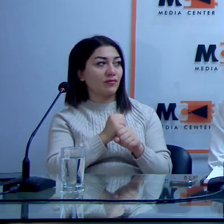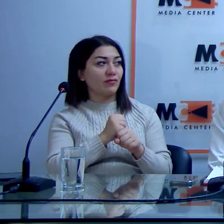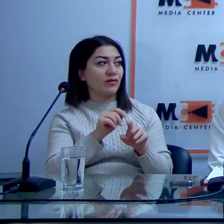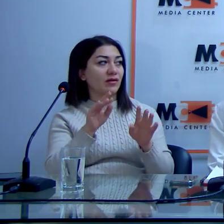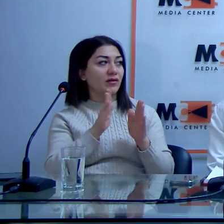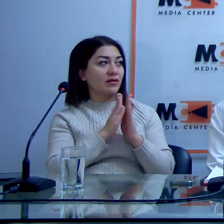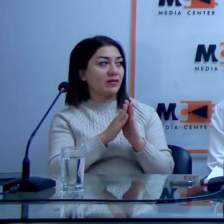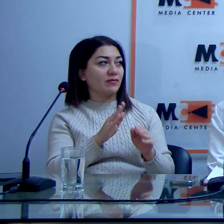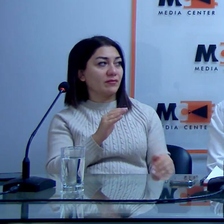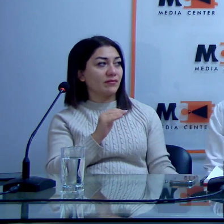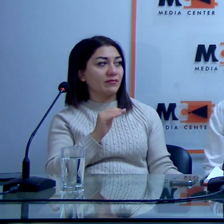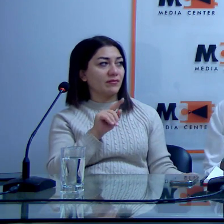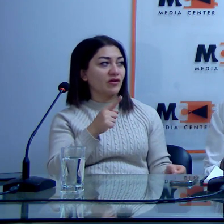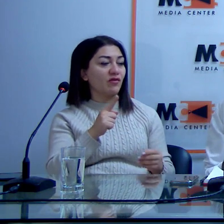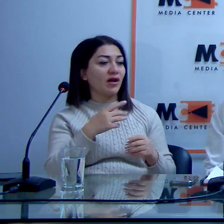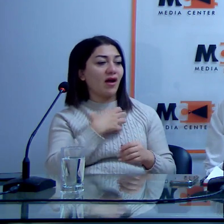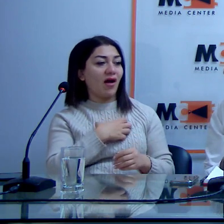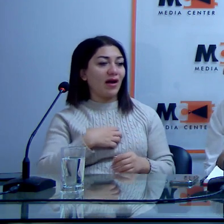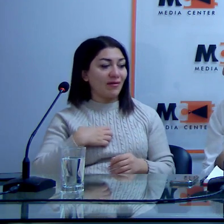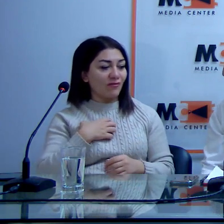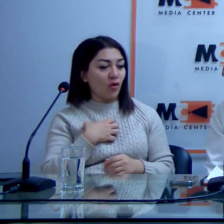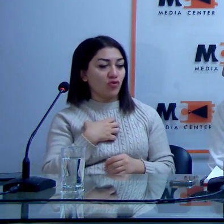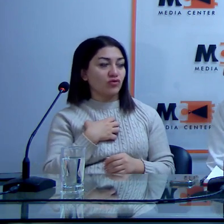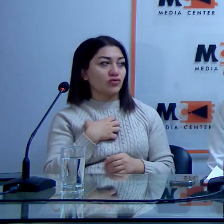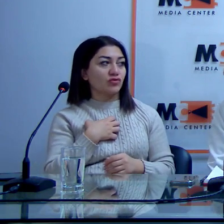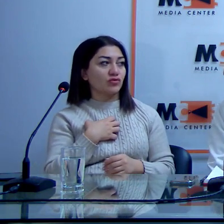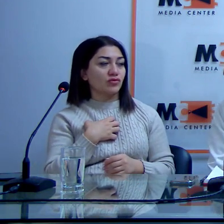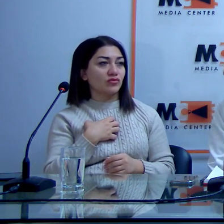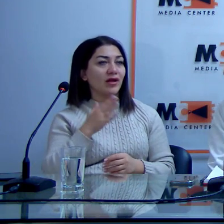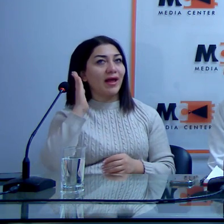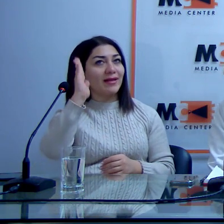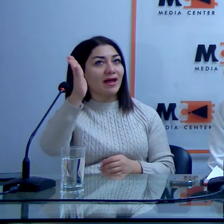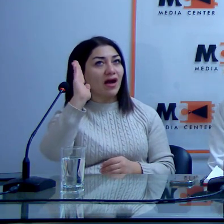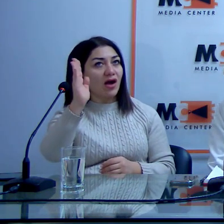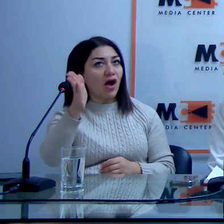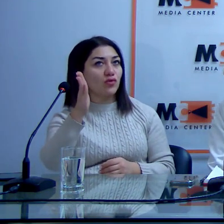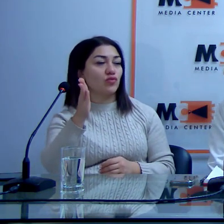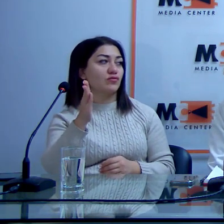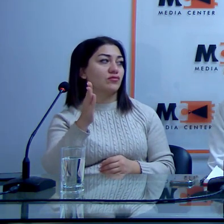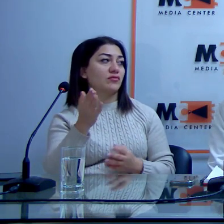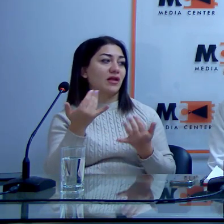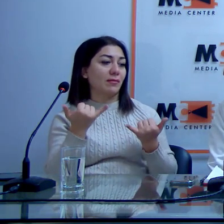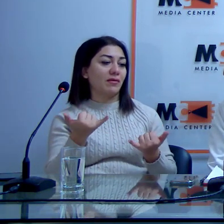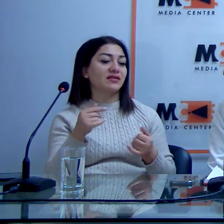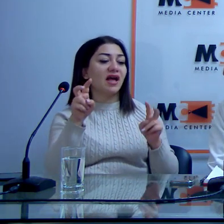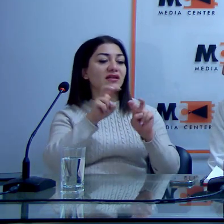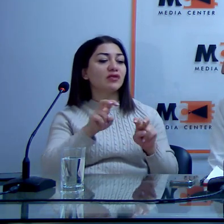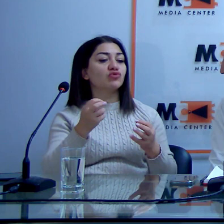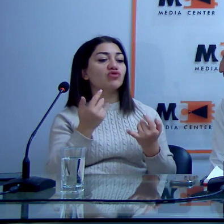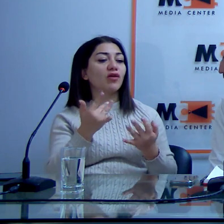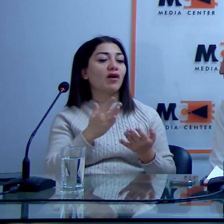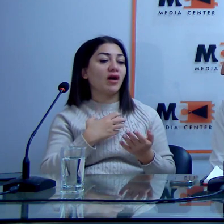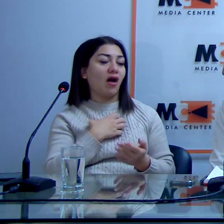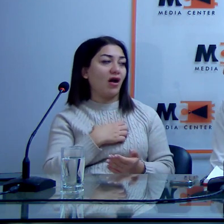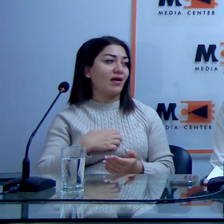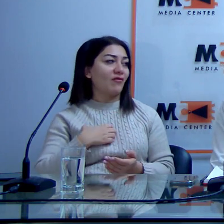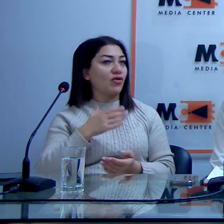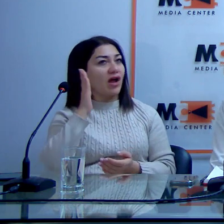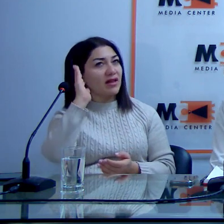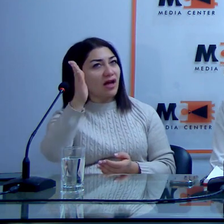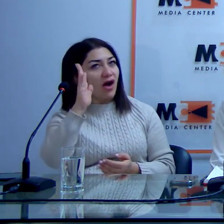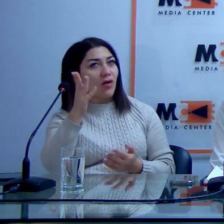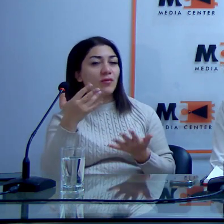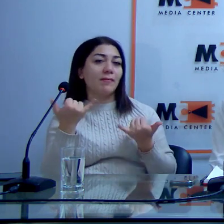սա, ինչ կարևորություն կարող է ունենալ հետագայում կամ թեկուս ներկայում, հա, քաղաքականության